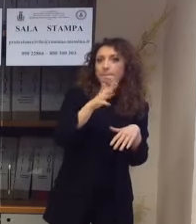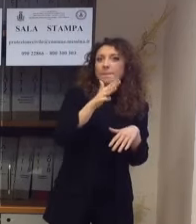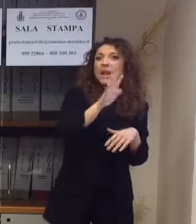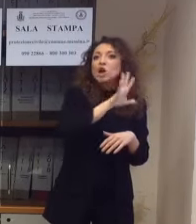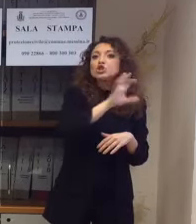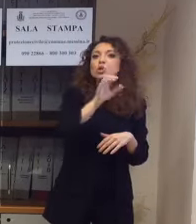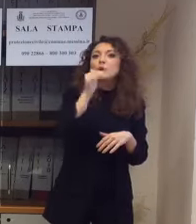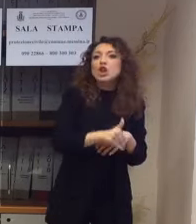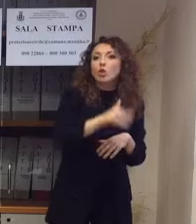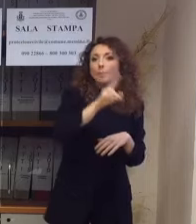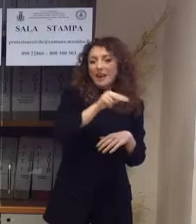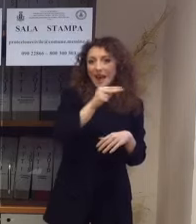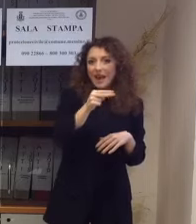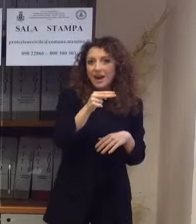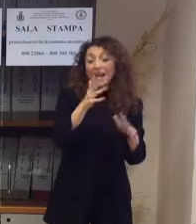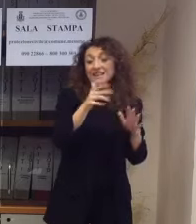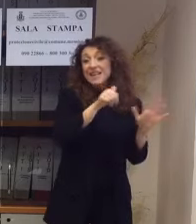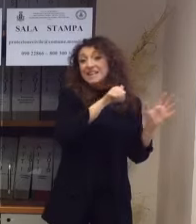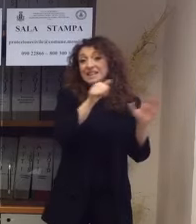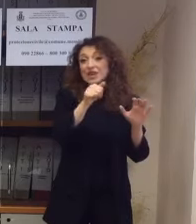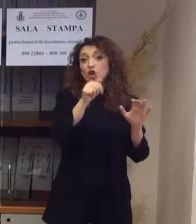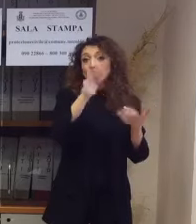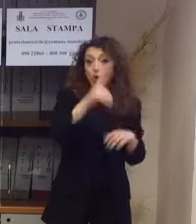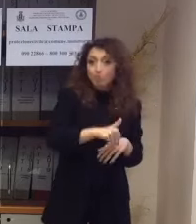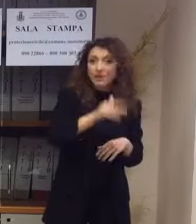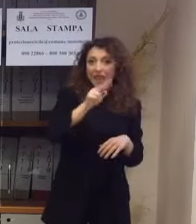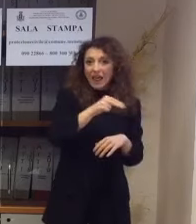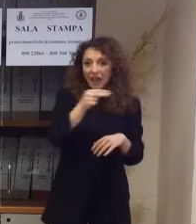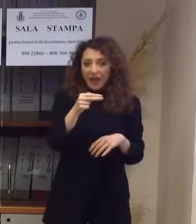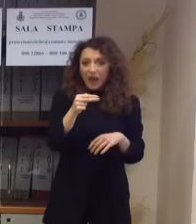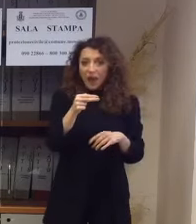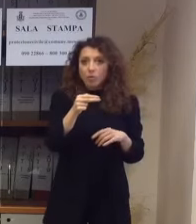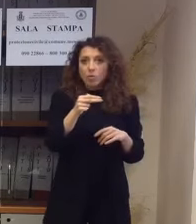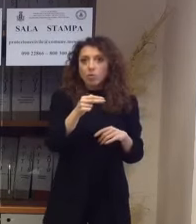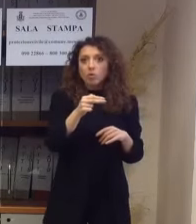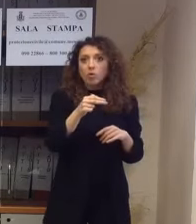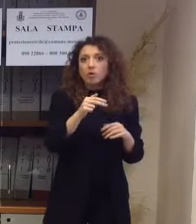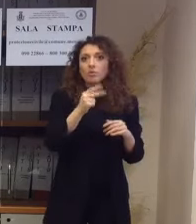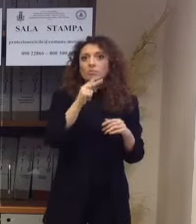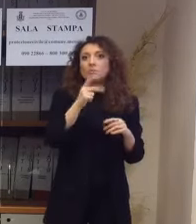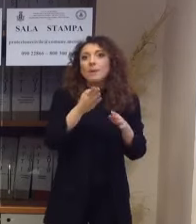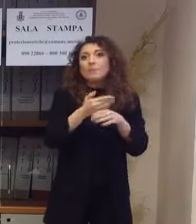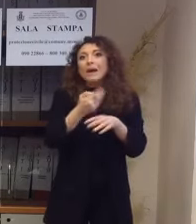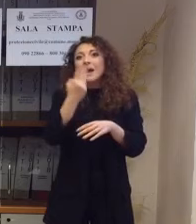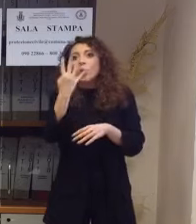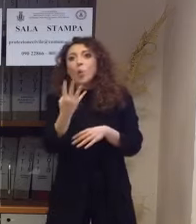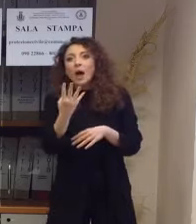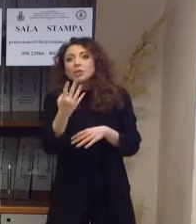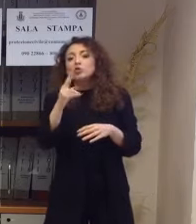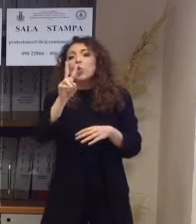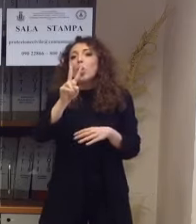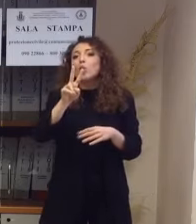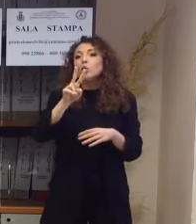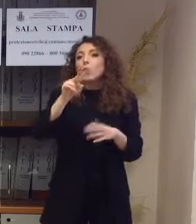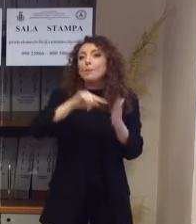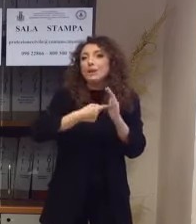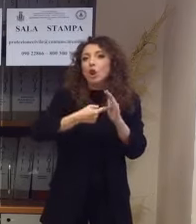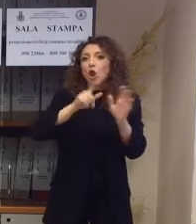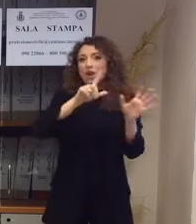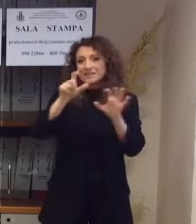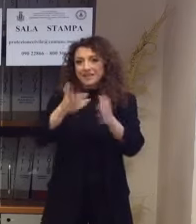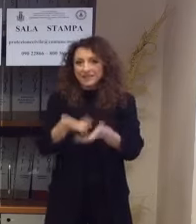500.000 euro. Esattamente, anzi, 600.000 euro moltiplicato per 4 fa 2.700.000. Ebbene, noi siamo arrivati a una